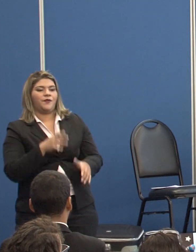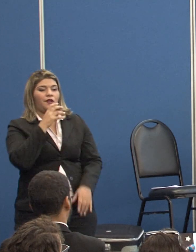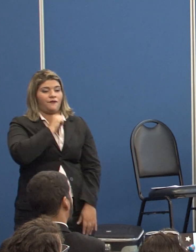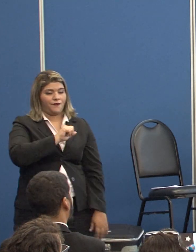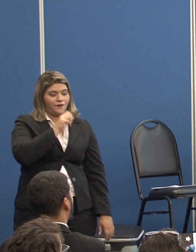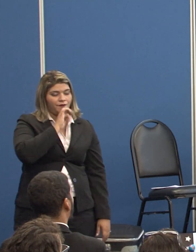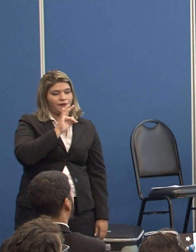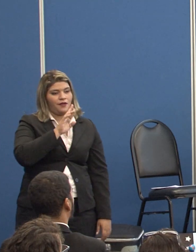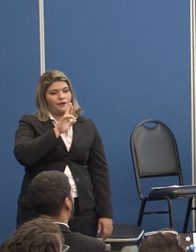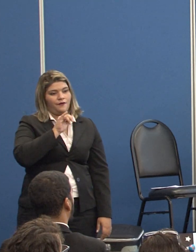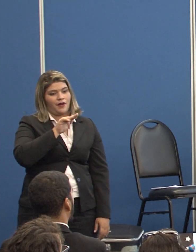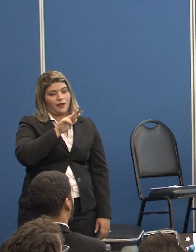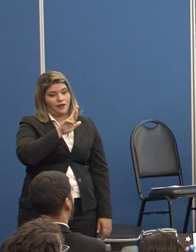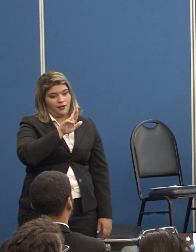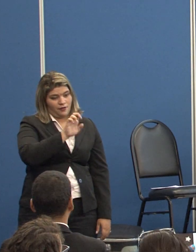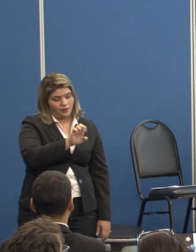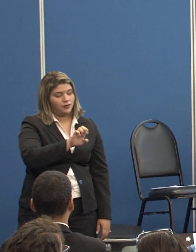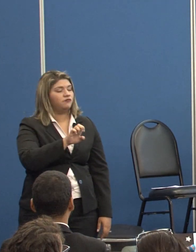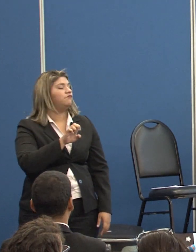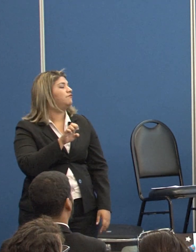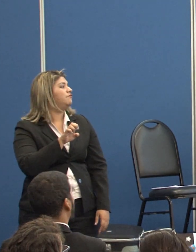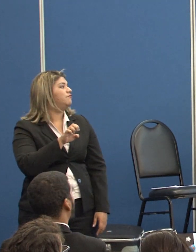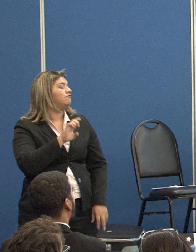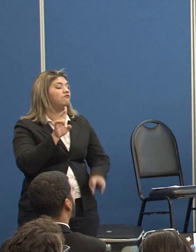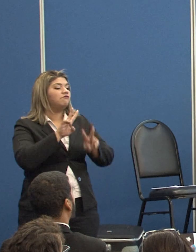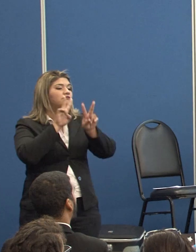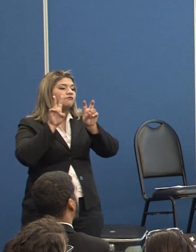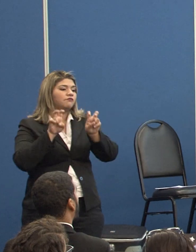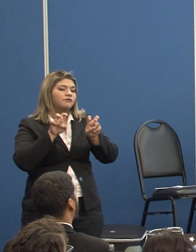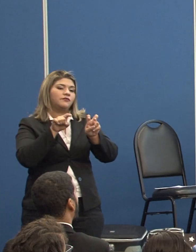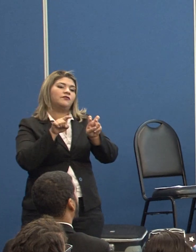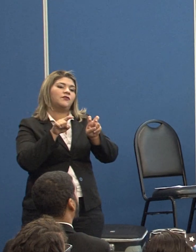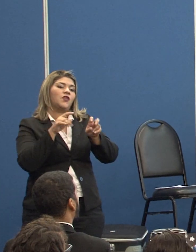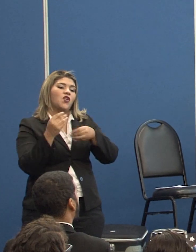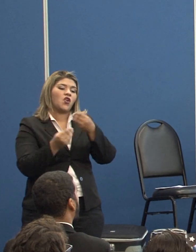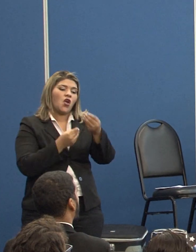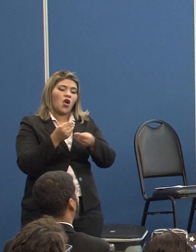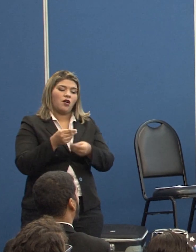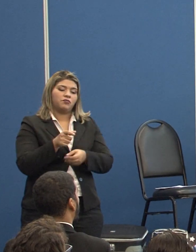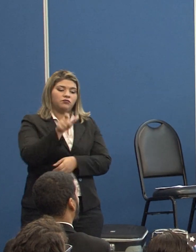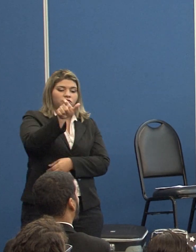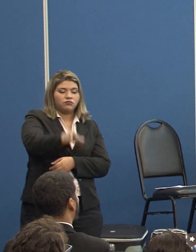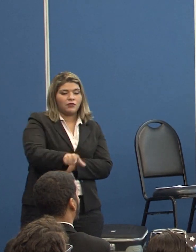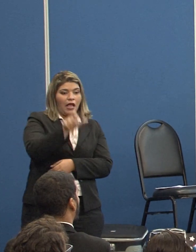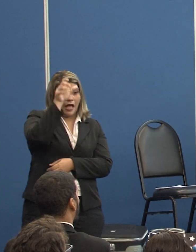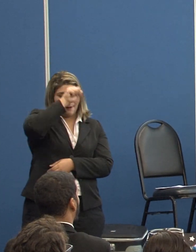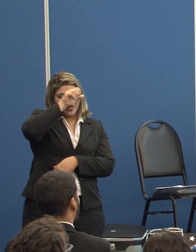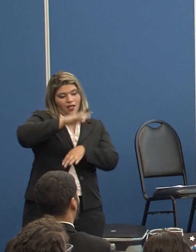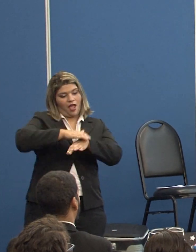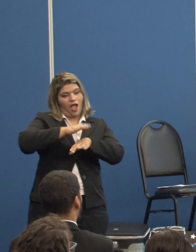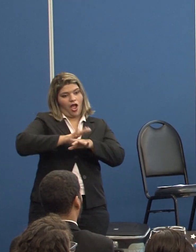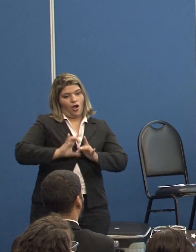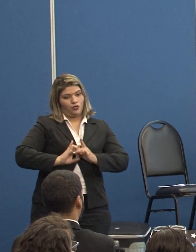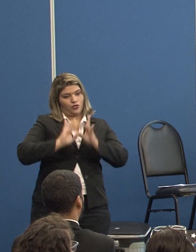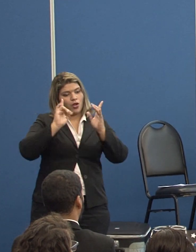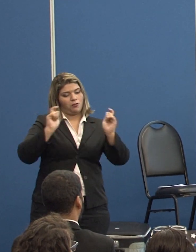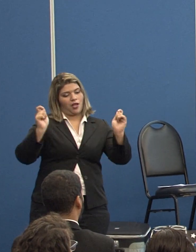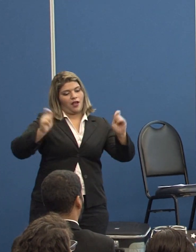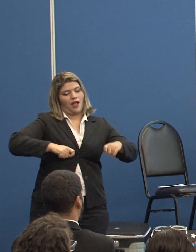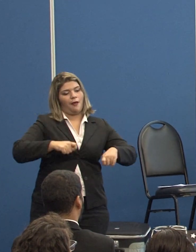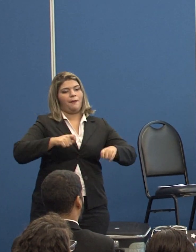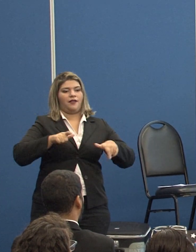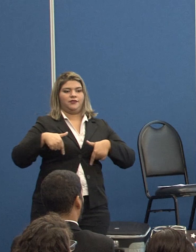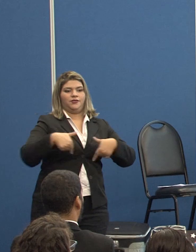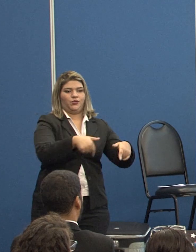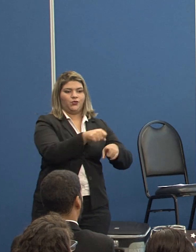que aborda a questão de aprendentes como sujeitos autônomos e capazes de atuar na